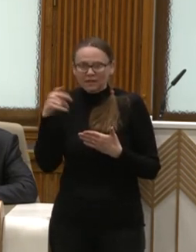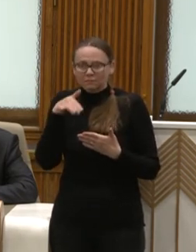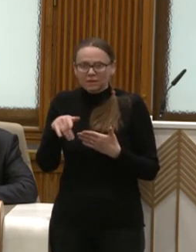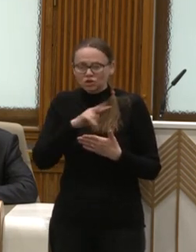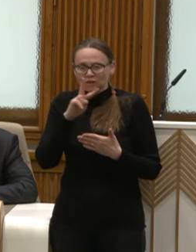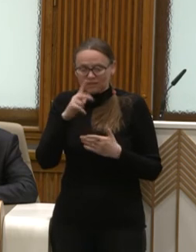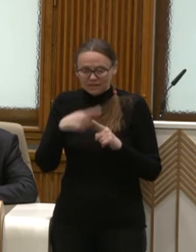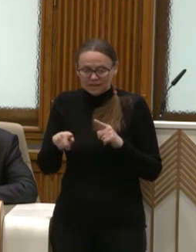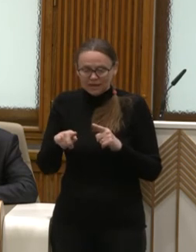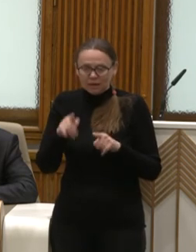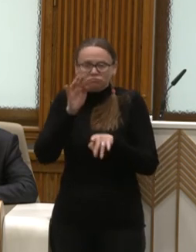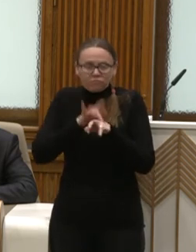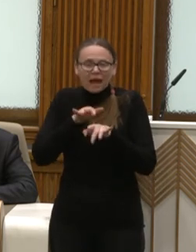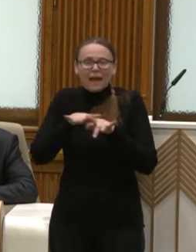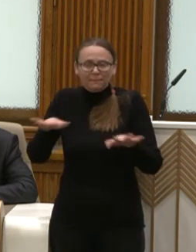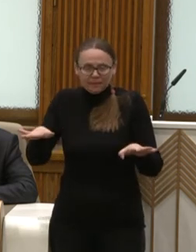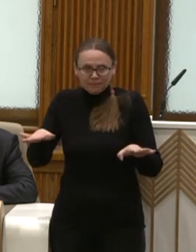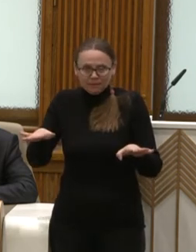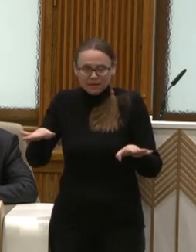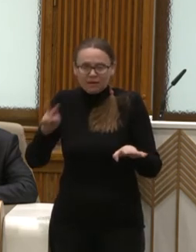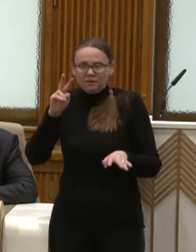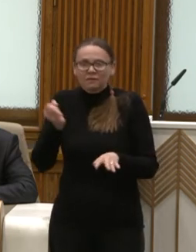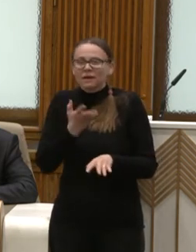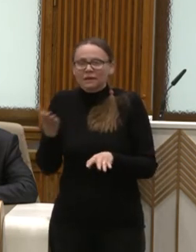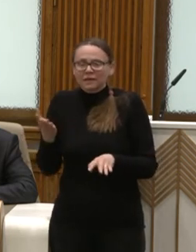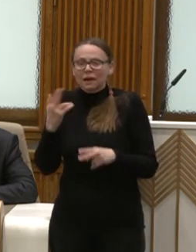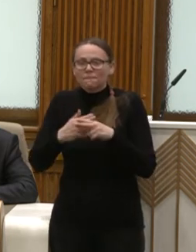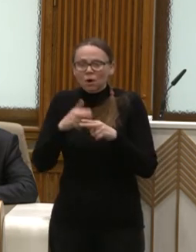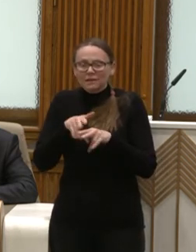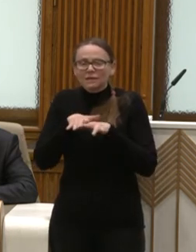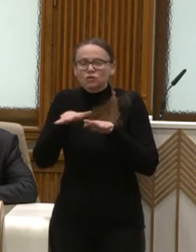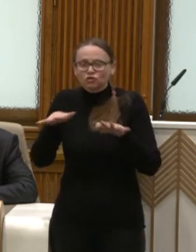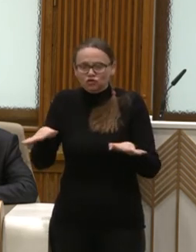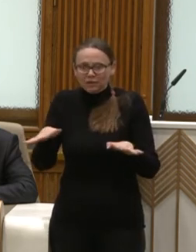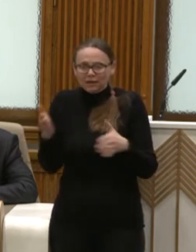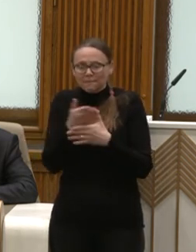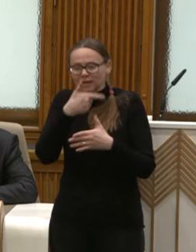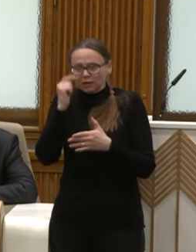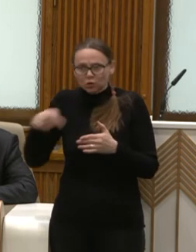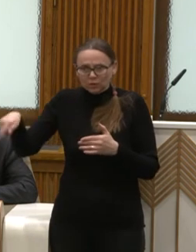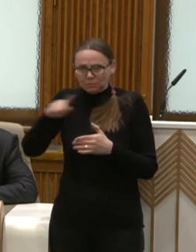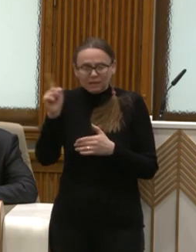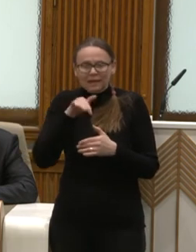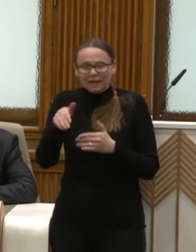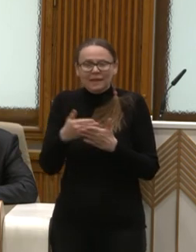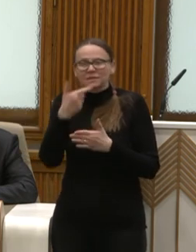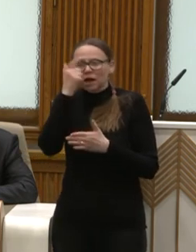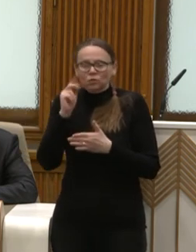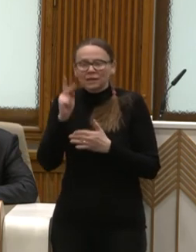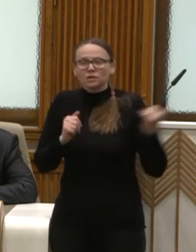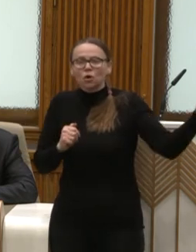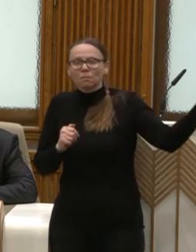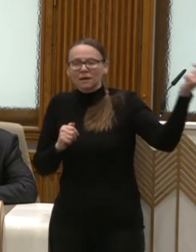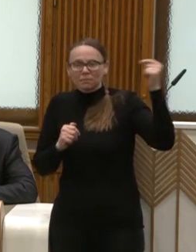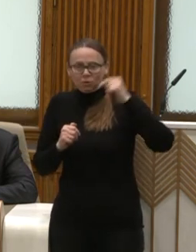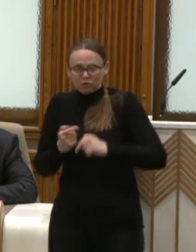v fazo epidemije, v kateri se bolezen širi med ljudmi. Ne gre samo za ljudi, ki so pripotovali